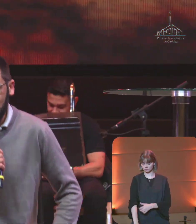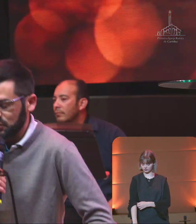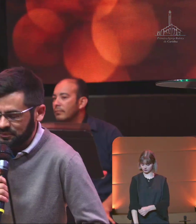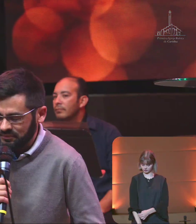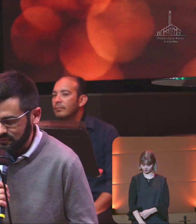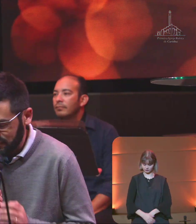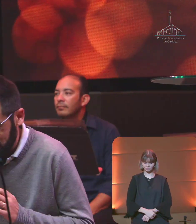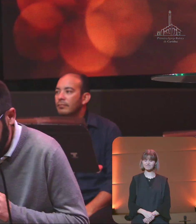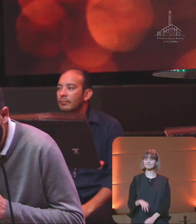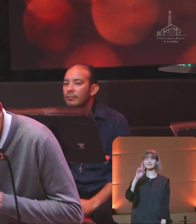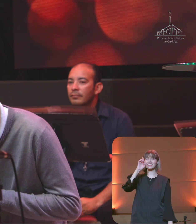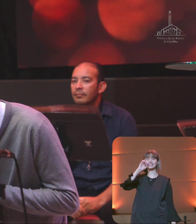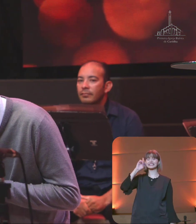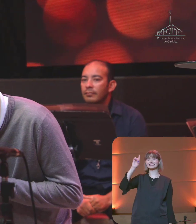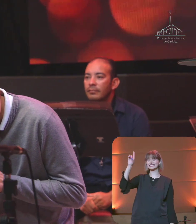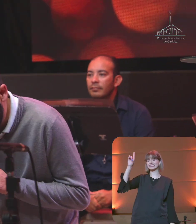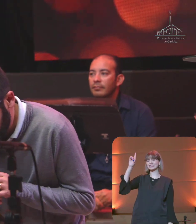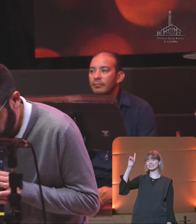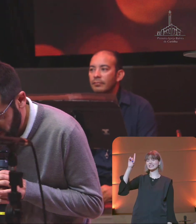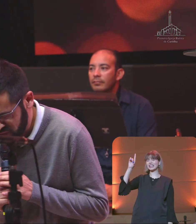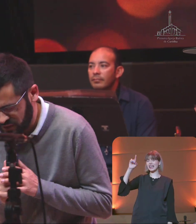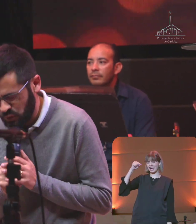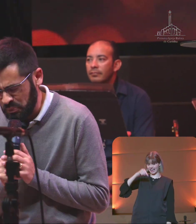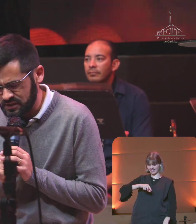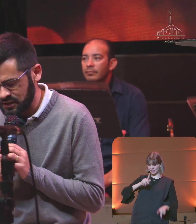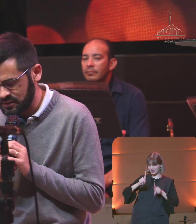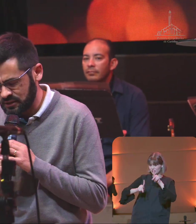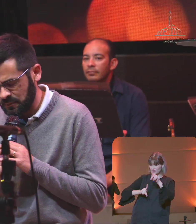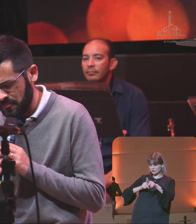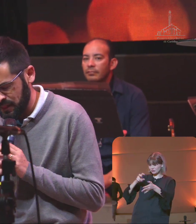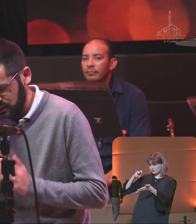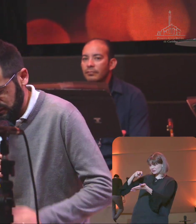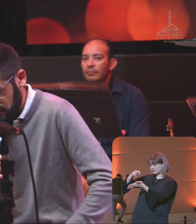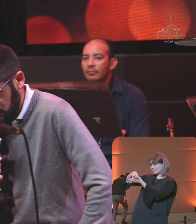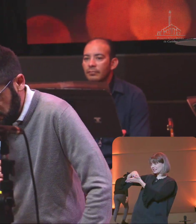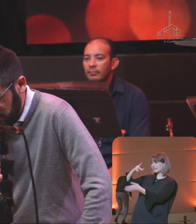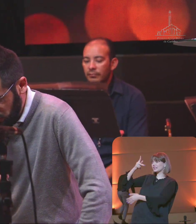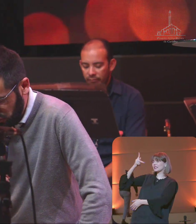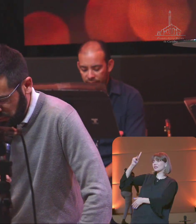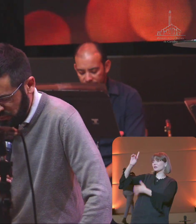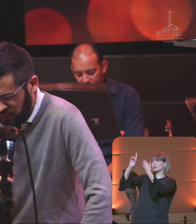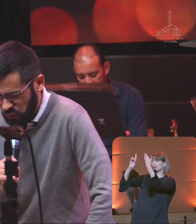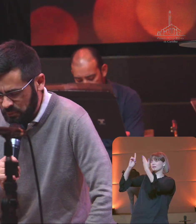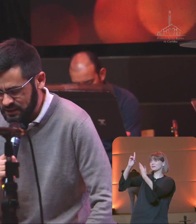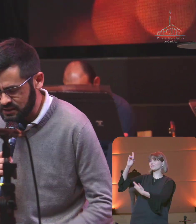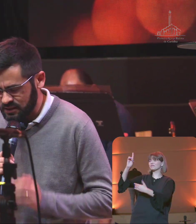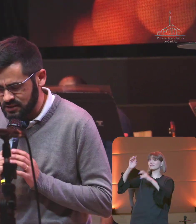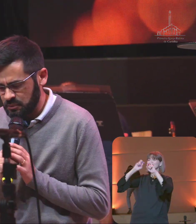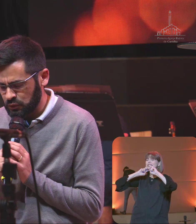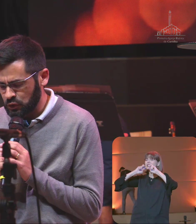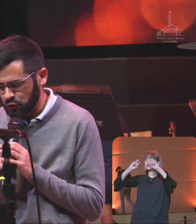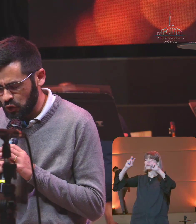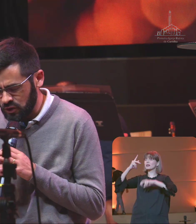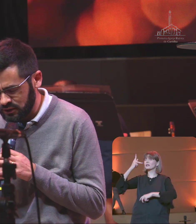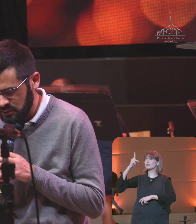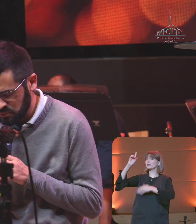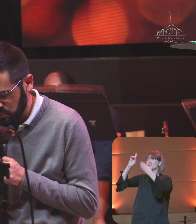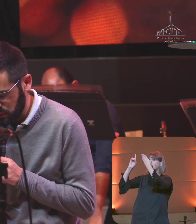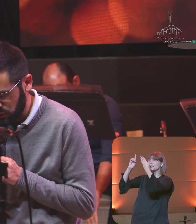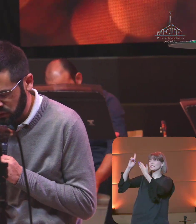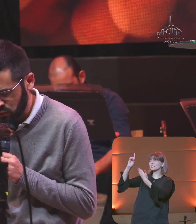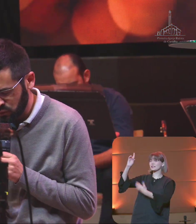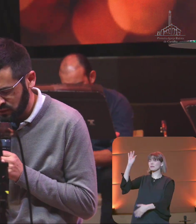Deus amado, está aqui o teu povo, Deus, de joelhos na tua presença, clamando pela tua presença, pelo teu